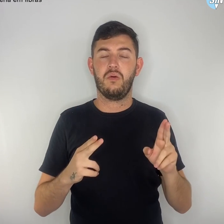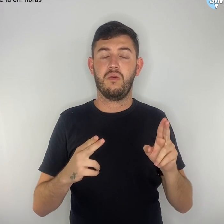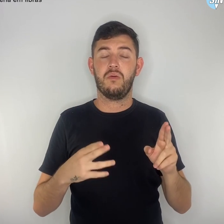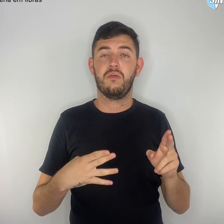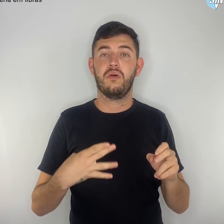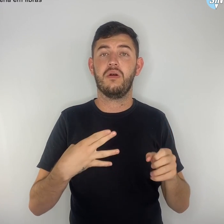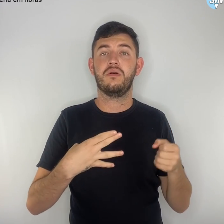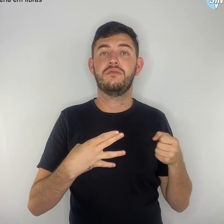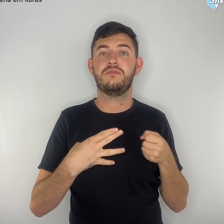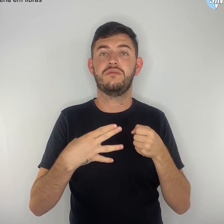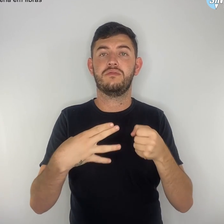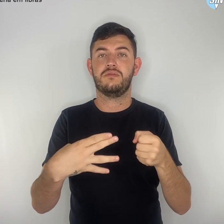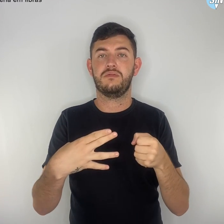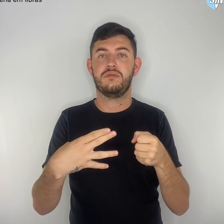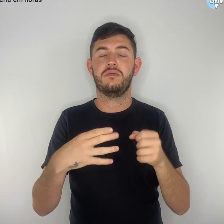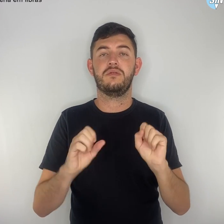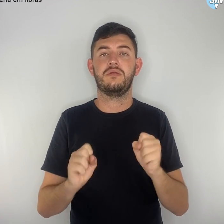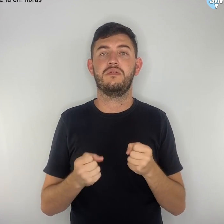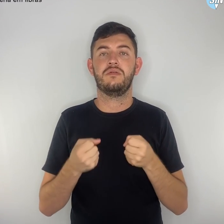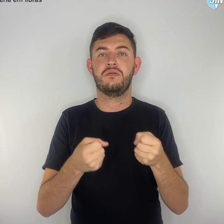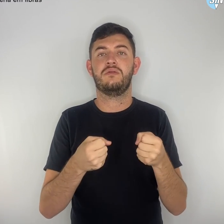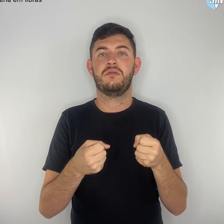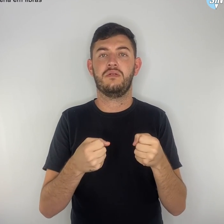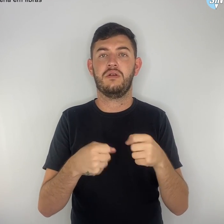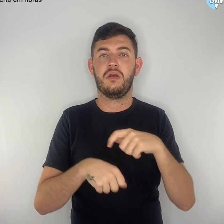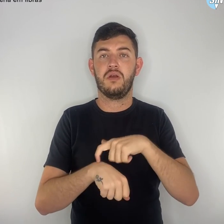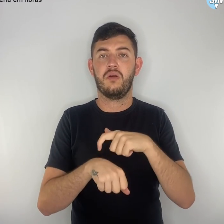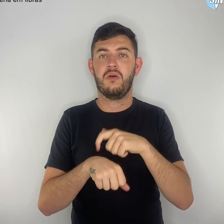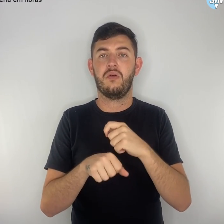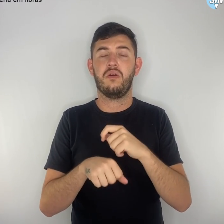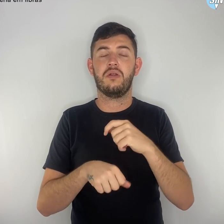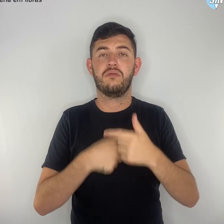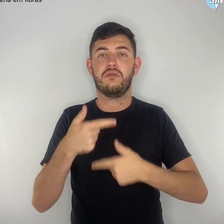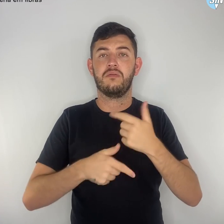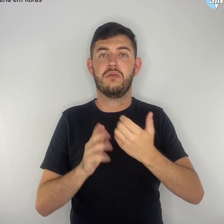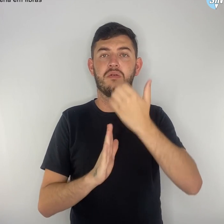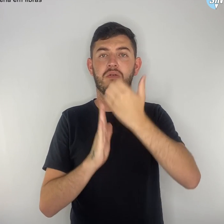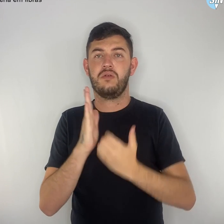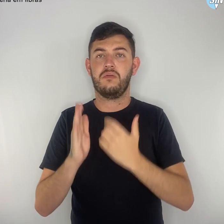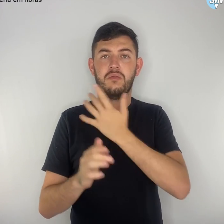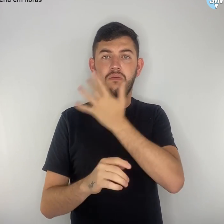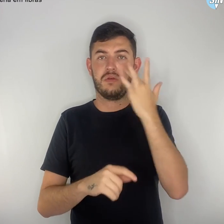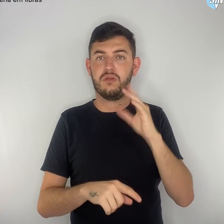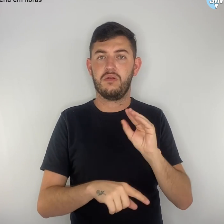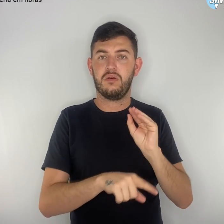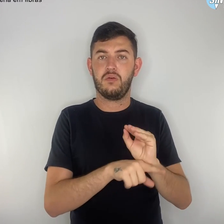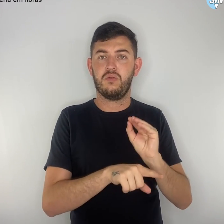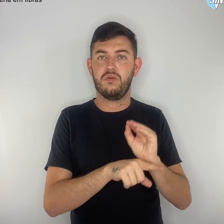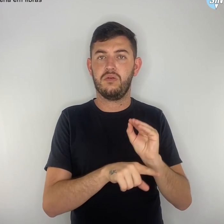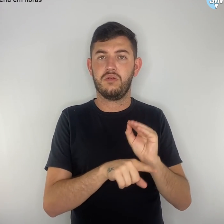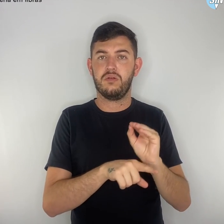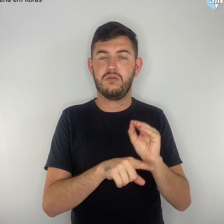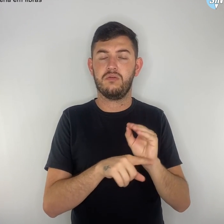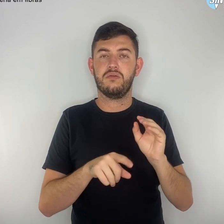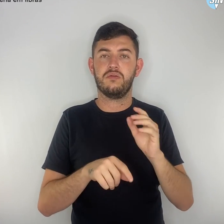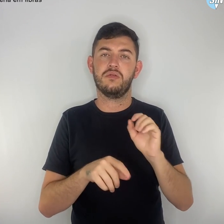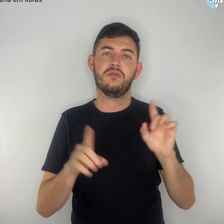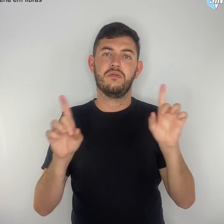defendendo o expediente reduzido para cuidadores de pessoas com deficiência e, portanto,